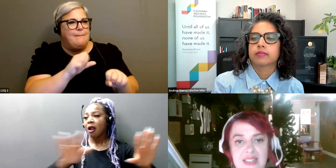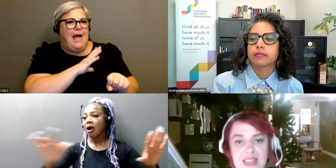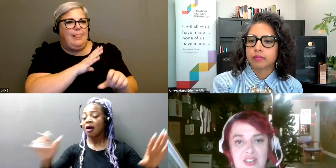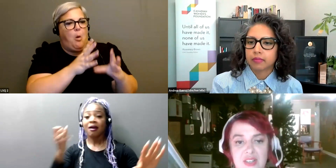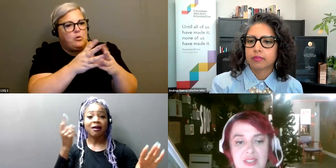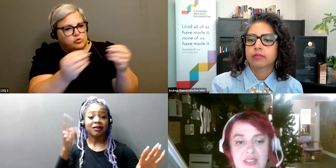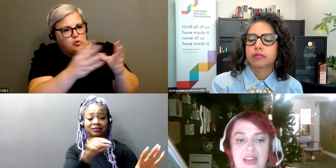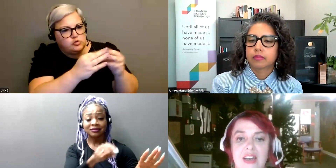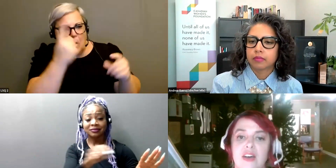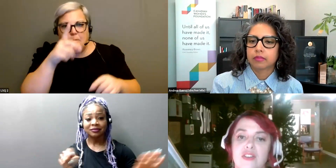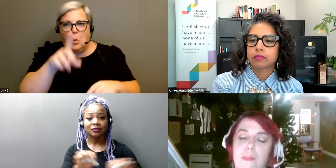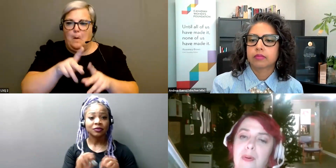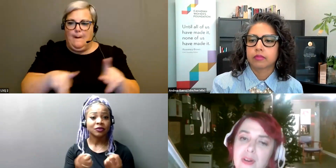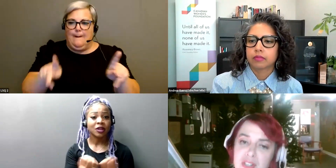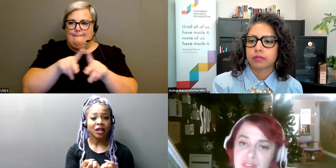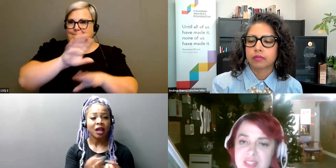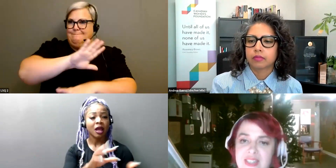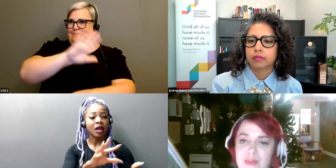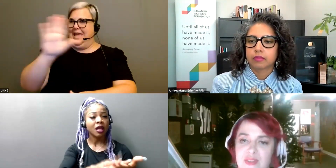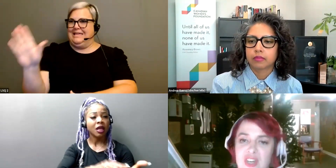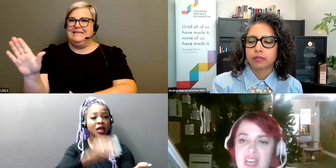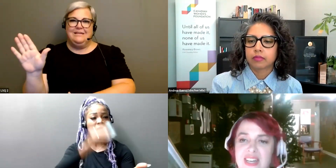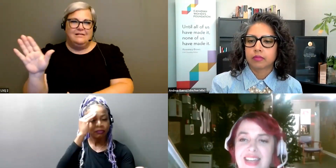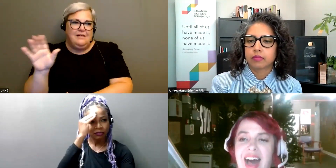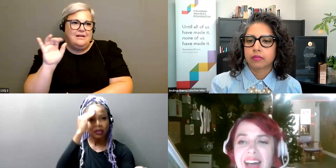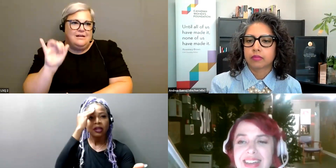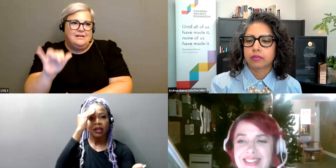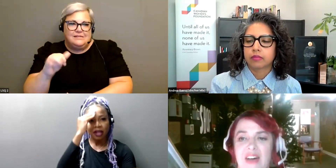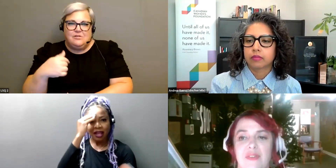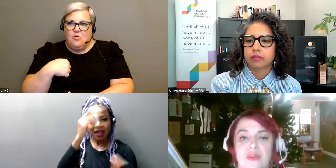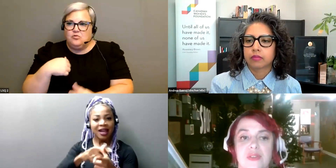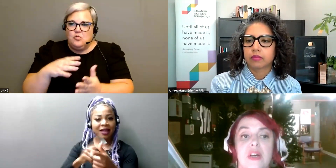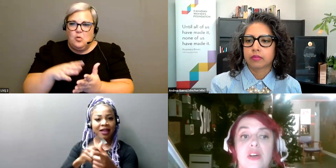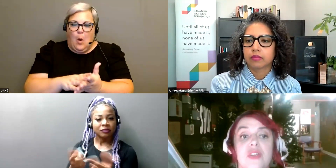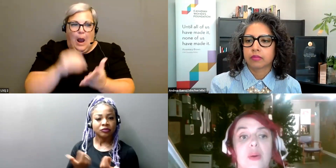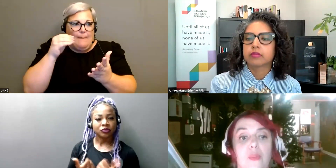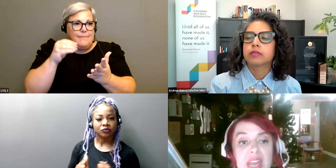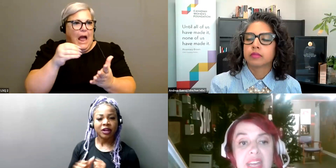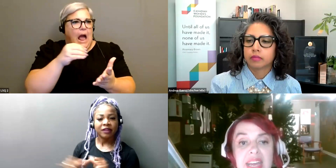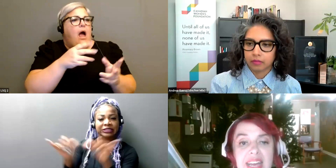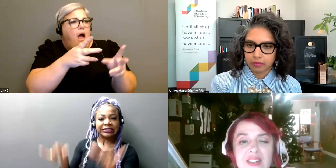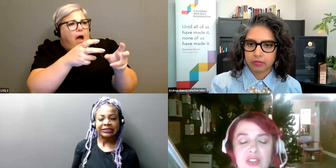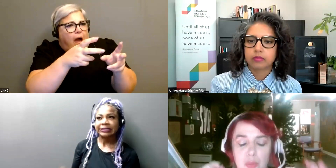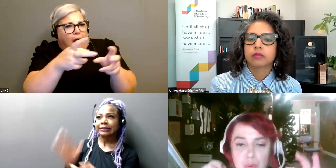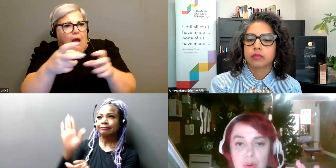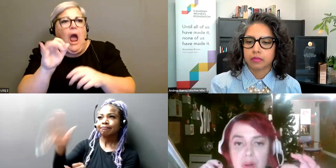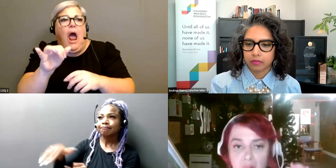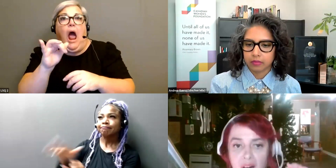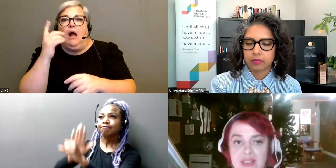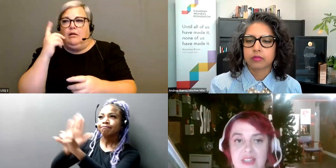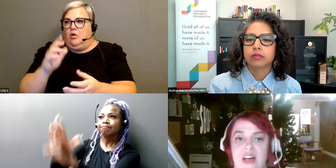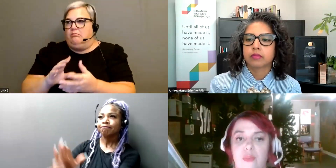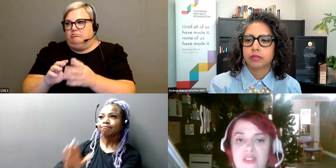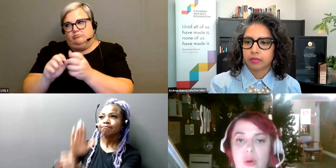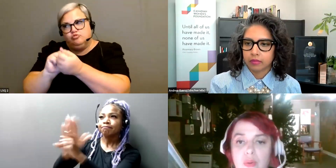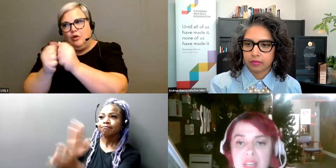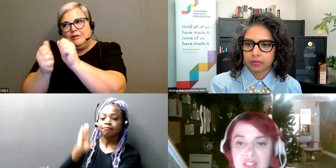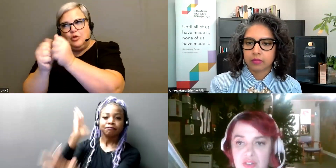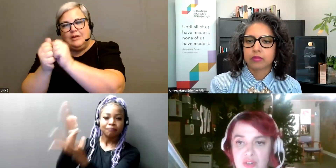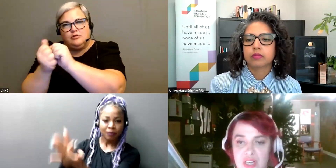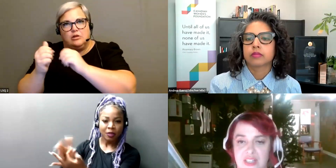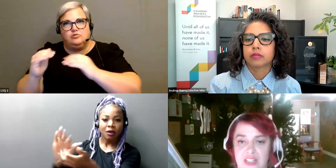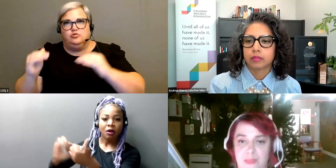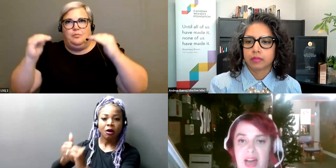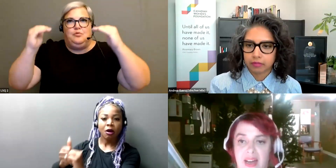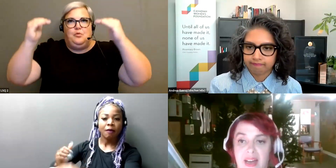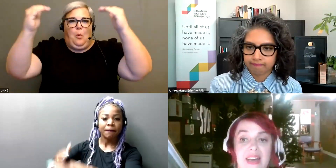travers le pays. Et nous prenons aussi ce que nous avons appris de ces organisations-là pour qu'il y ait des changements au haut niveau,